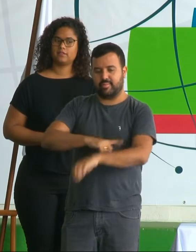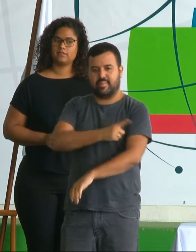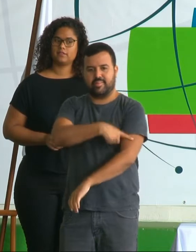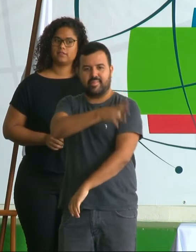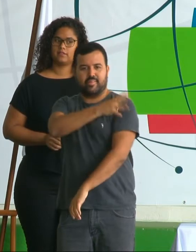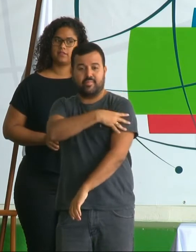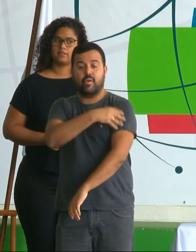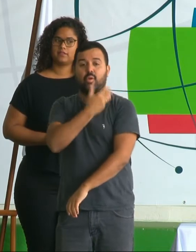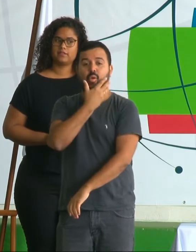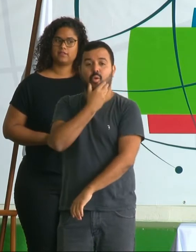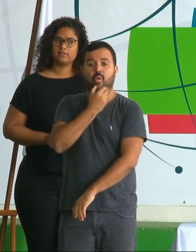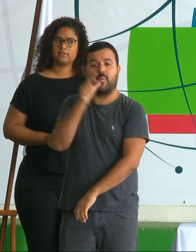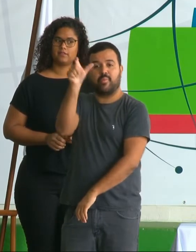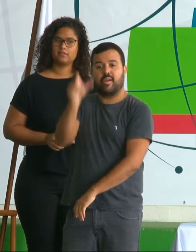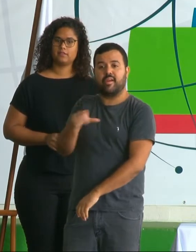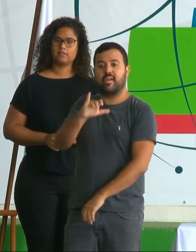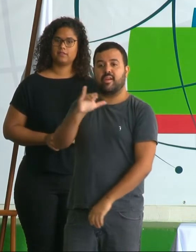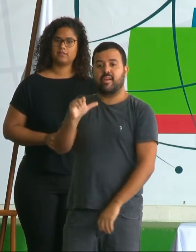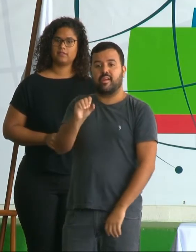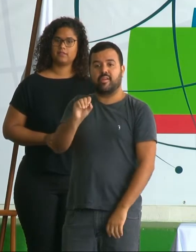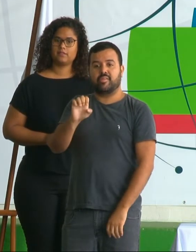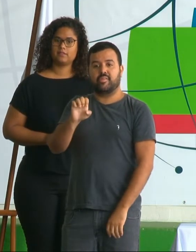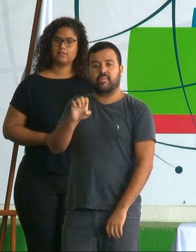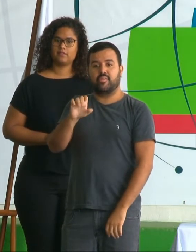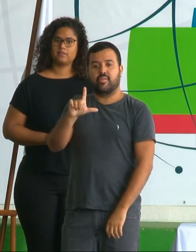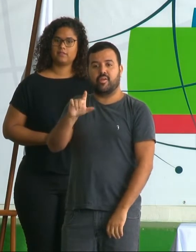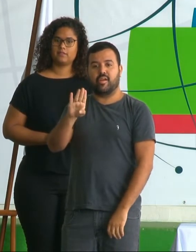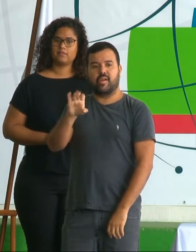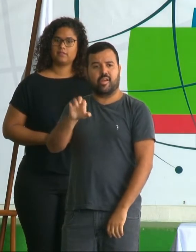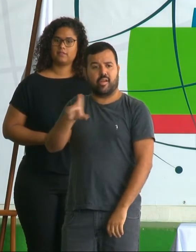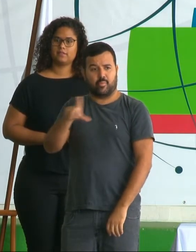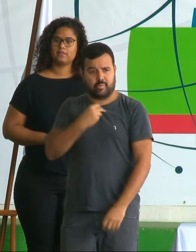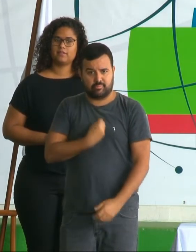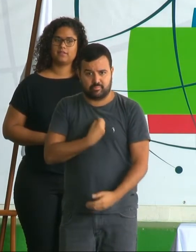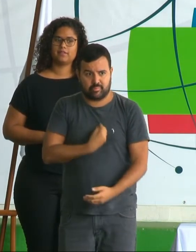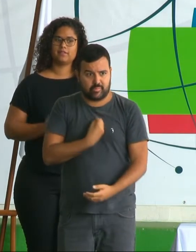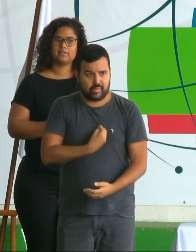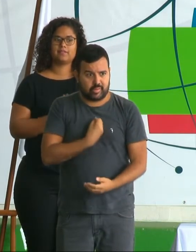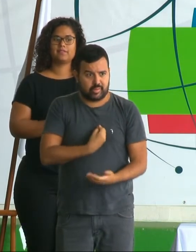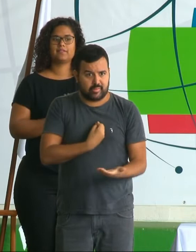autor é Joelder Xavier Tavares. Ele está aí?